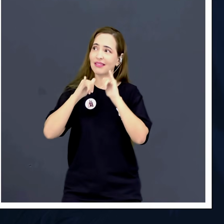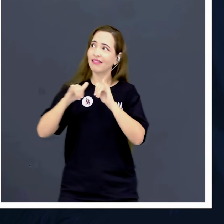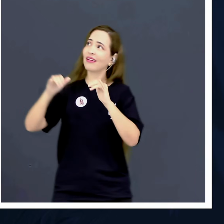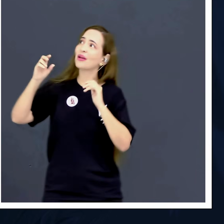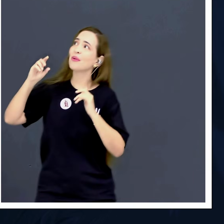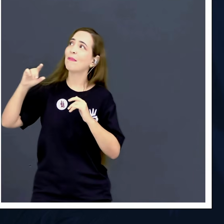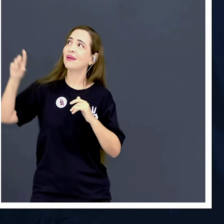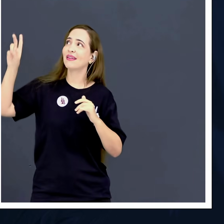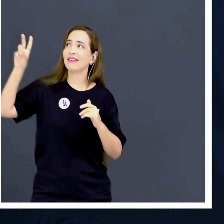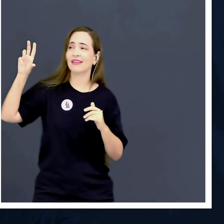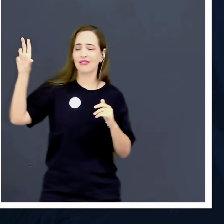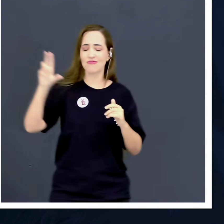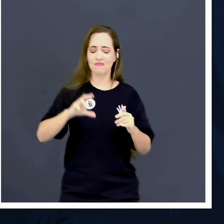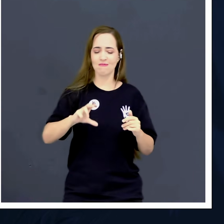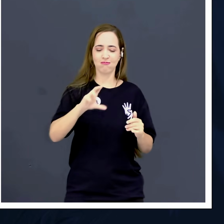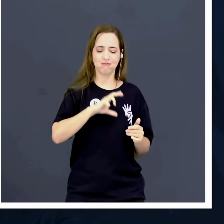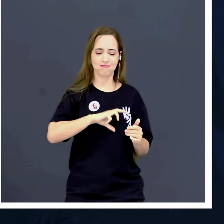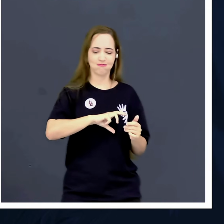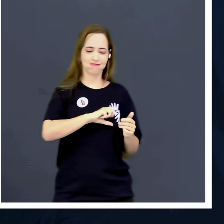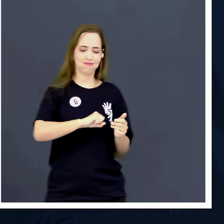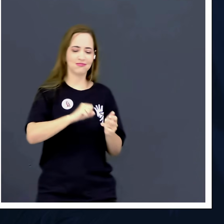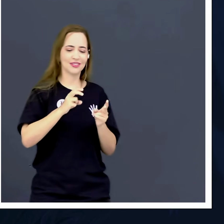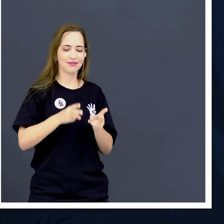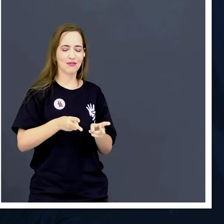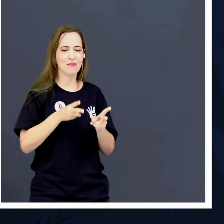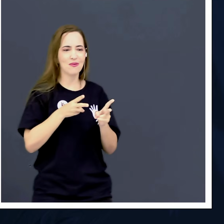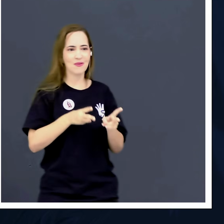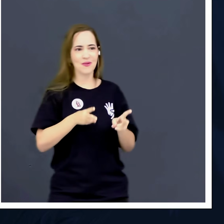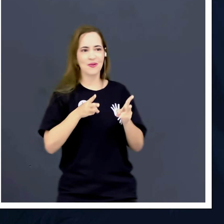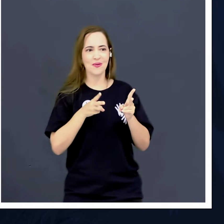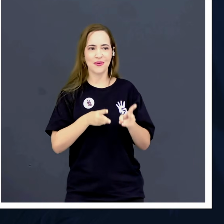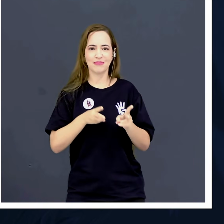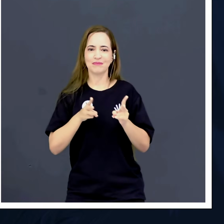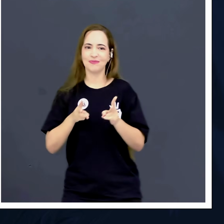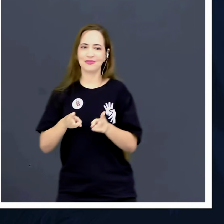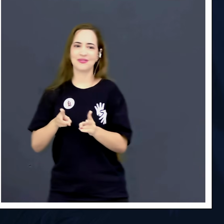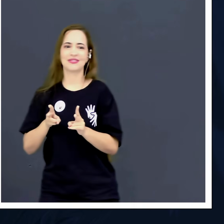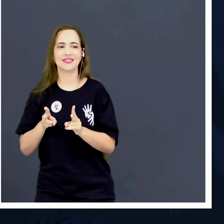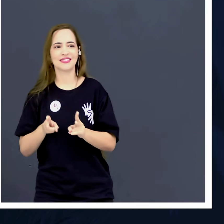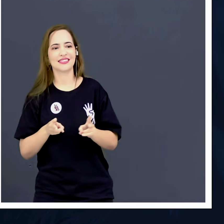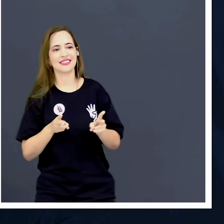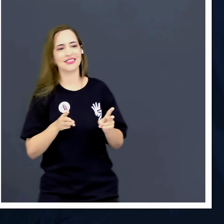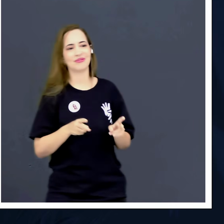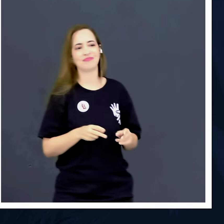pra sempre. Cantarei teu